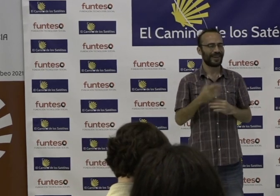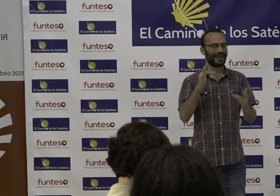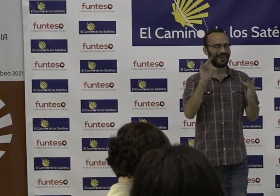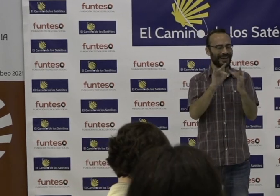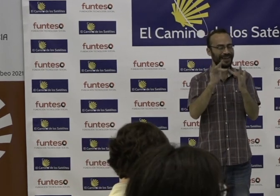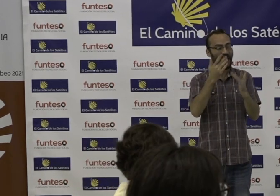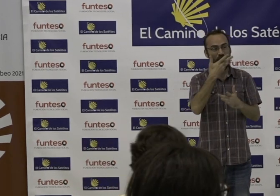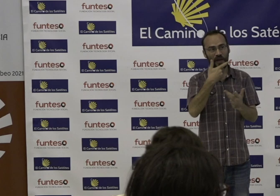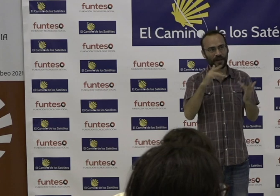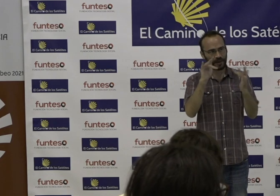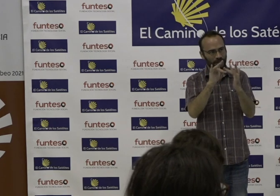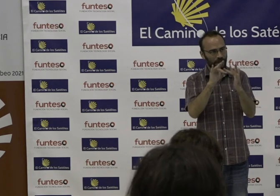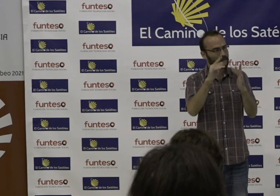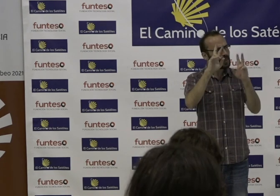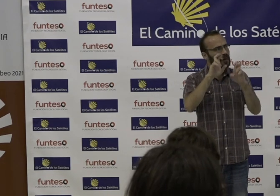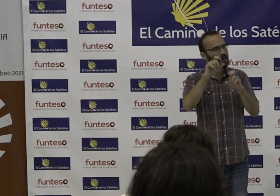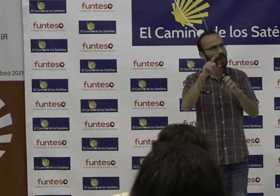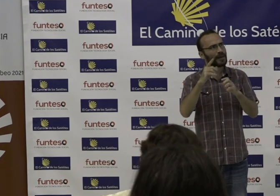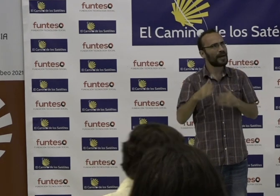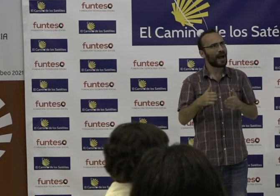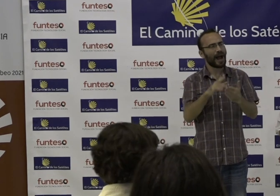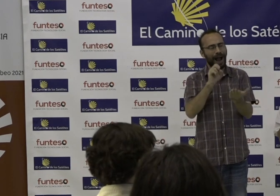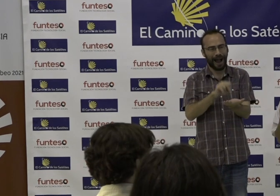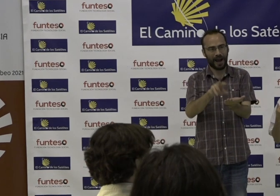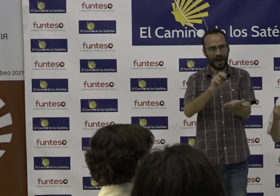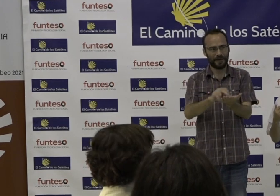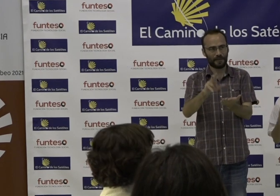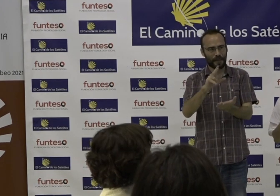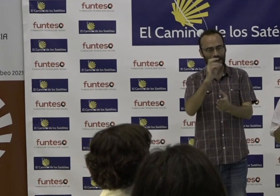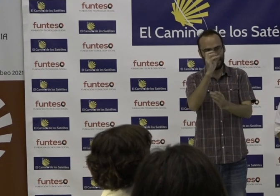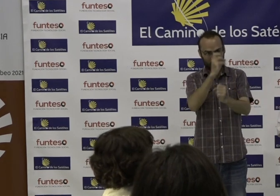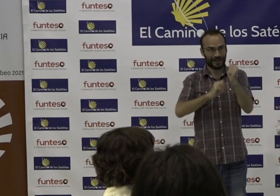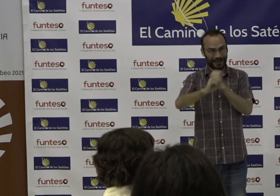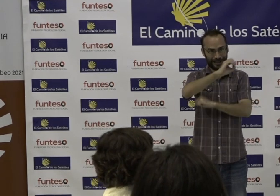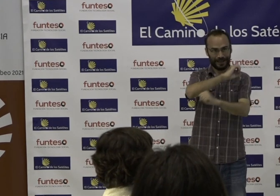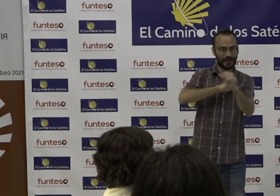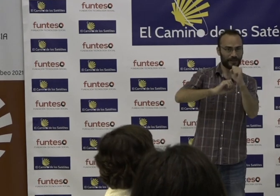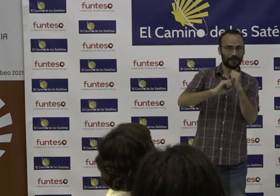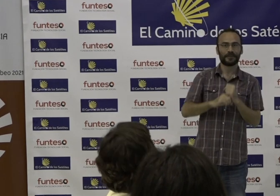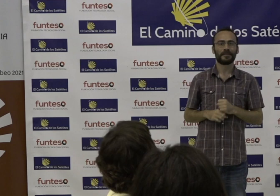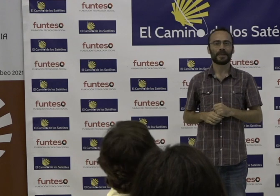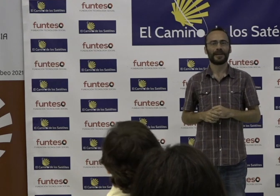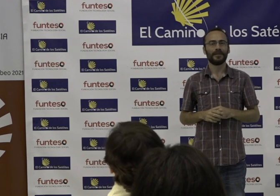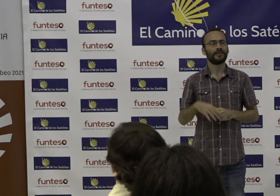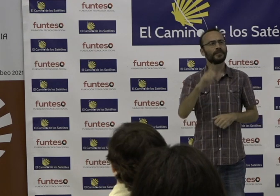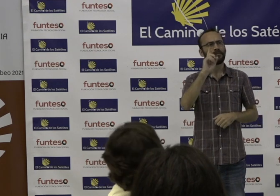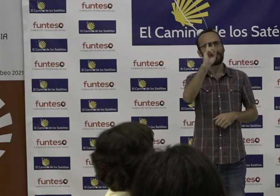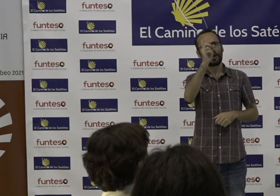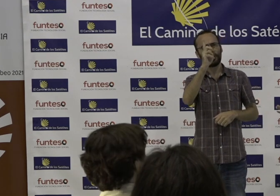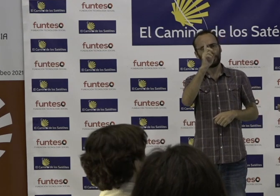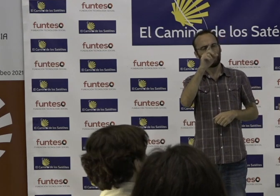conocimos y nos contaron lo del camino de los satélites. Claro, nosotros, Talentum Youth está no solo en Galicia, sino